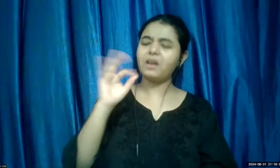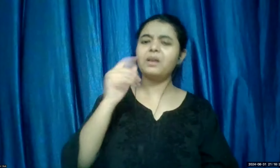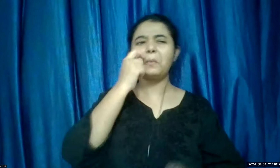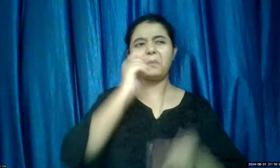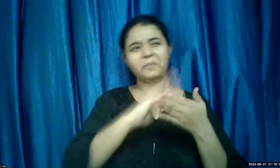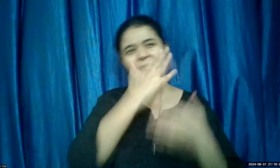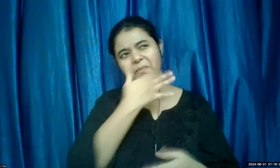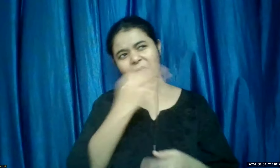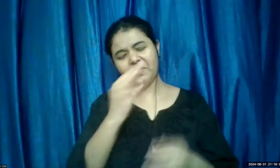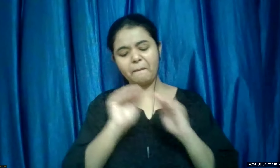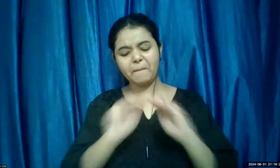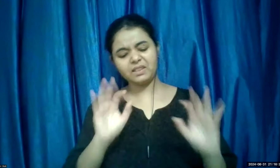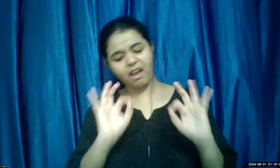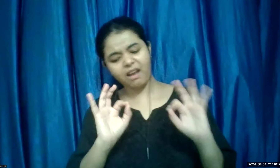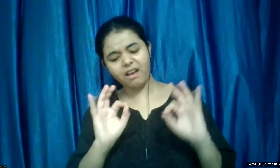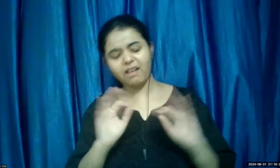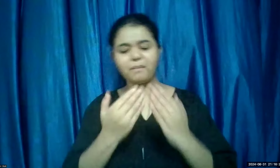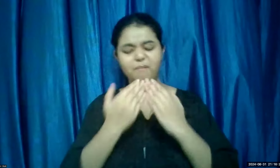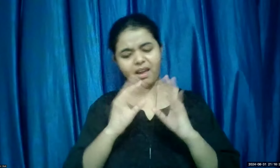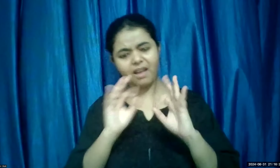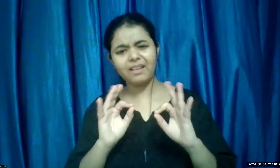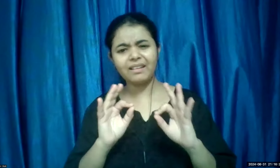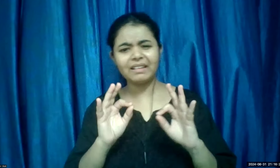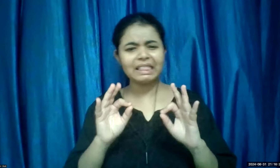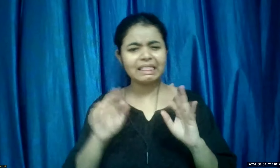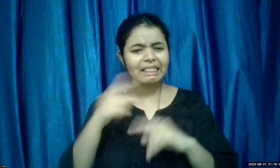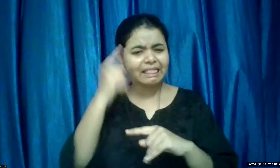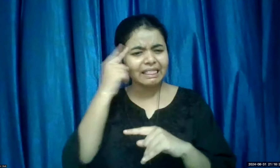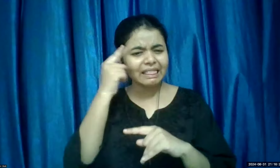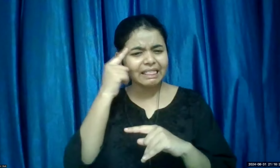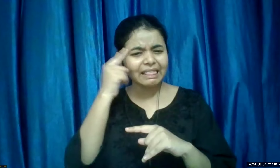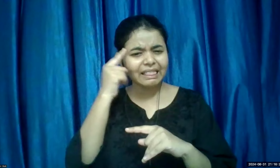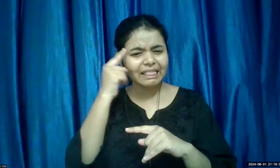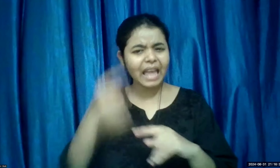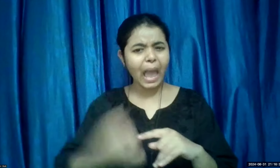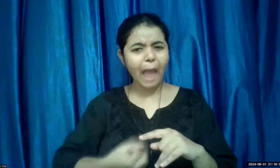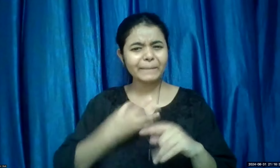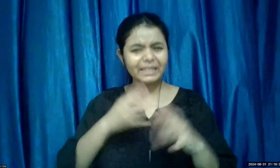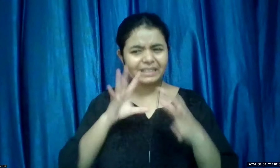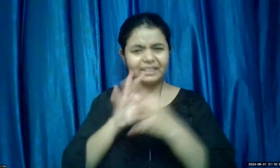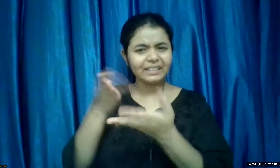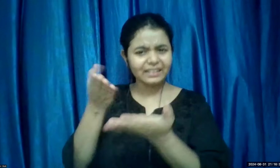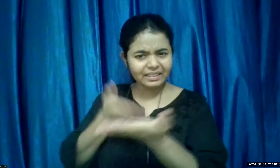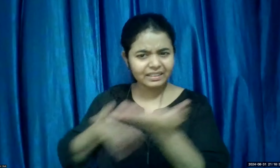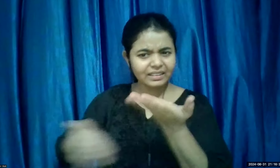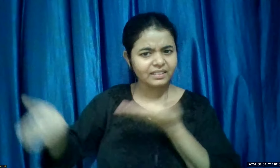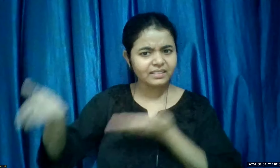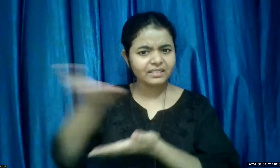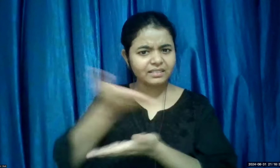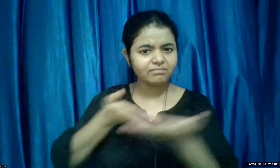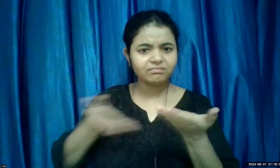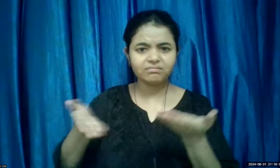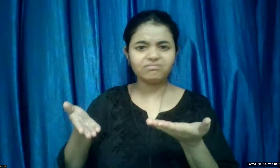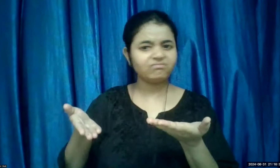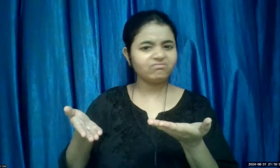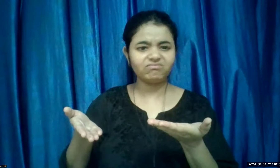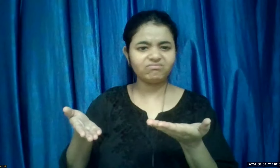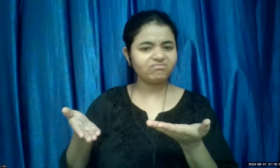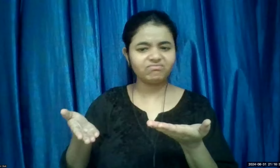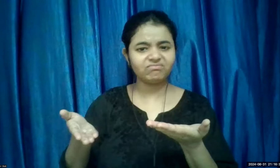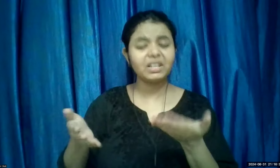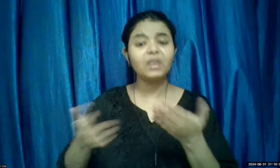अच्छे बच्चे अच्छी पढ़ाई इन सब चीजों में खोज रहे हैं, वो सब चीज भगवान के भक्त